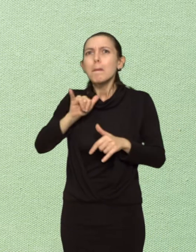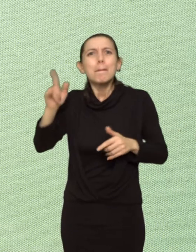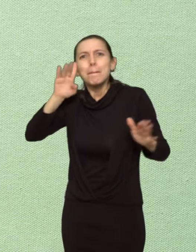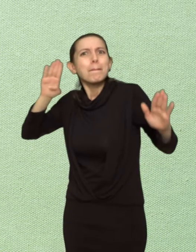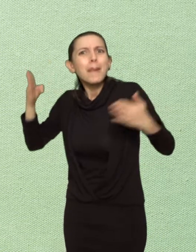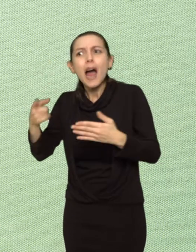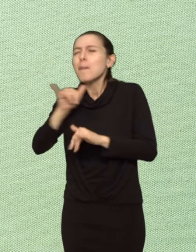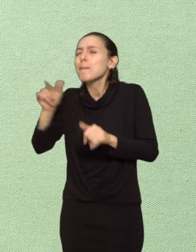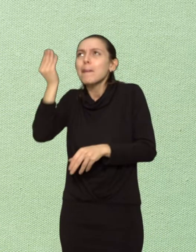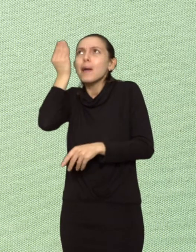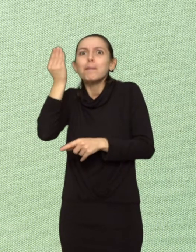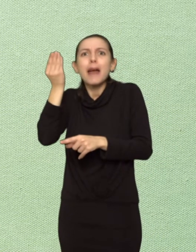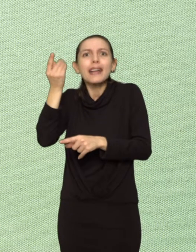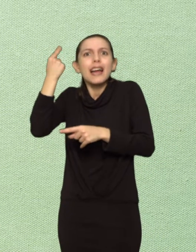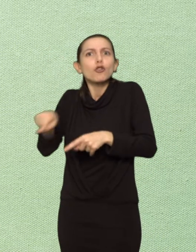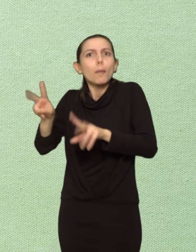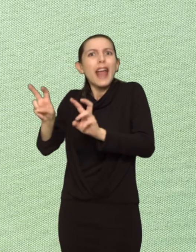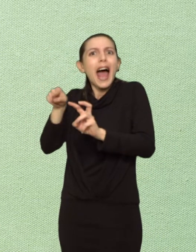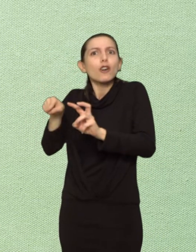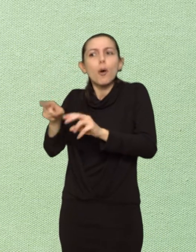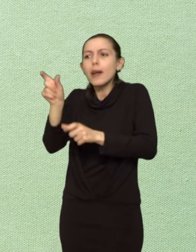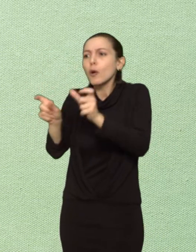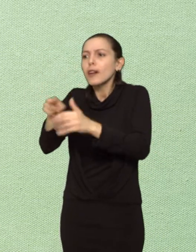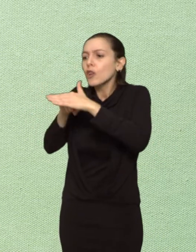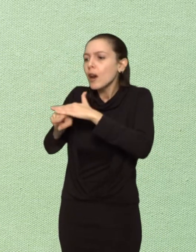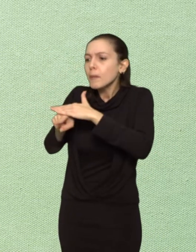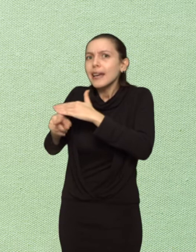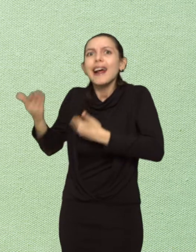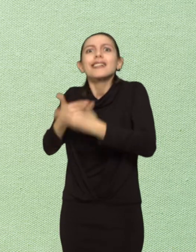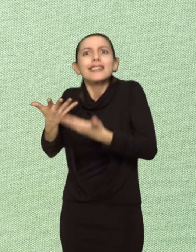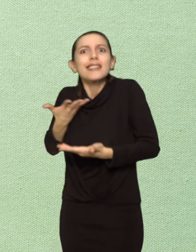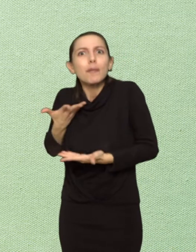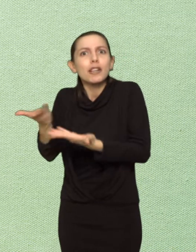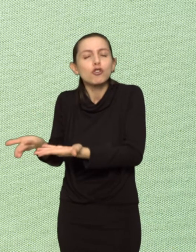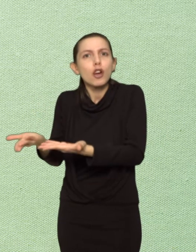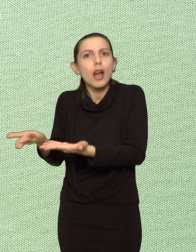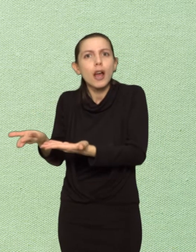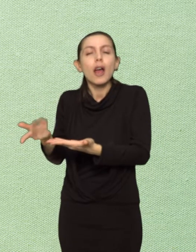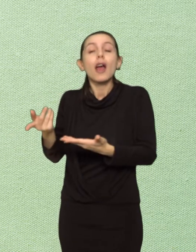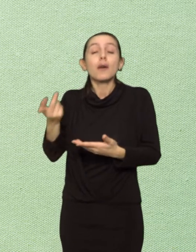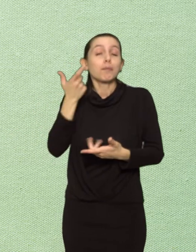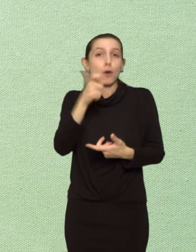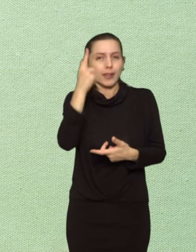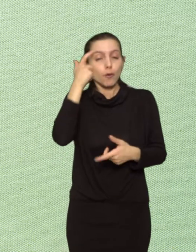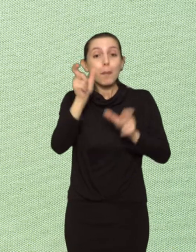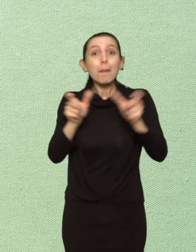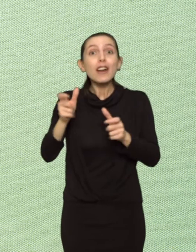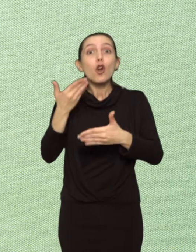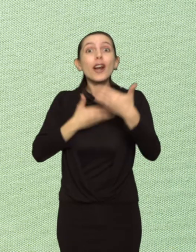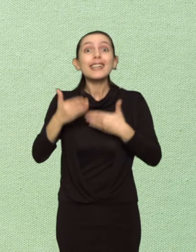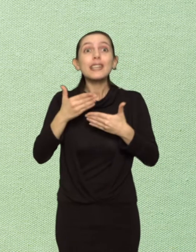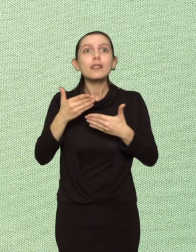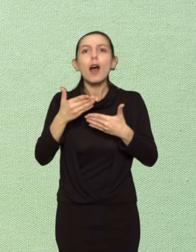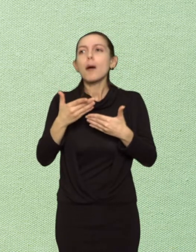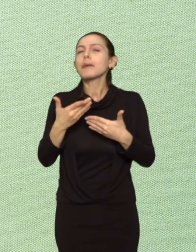in considerazione il tema dei migranti con disabilità. Perché, vedete, le persone con disabilità non